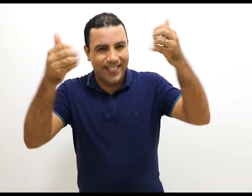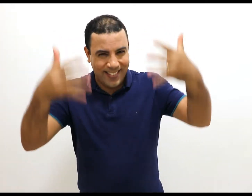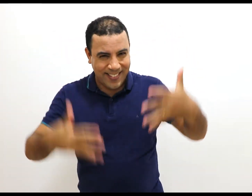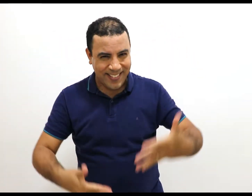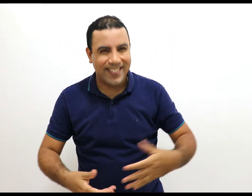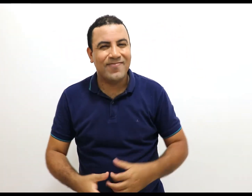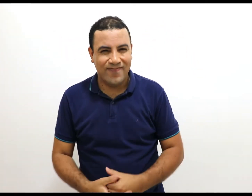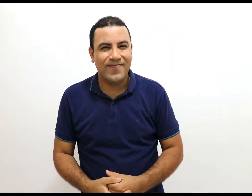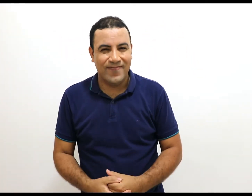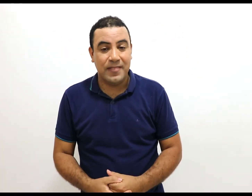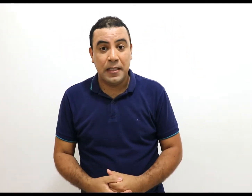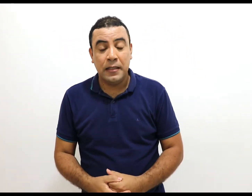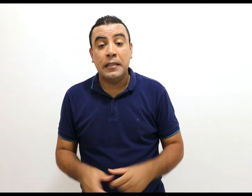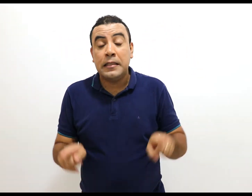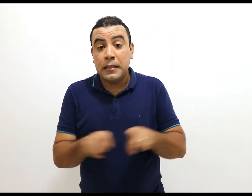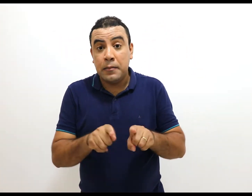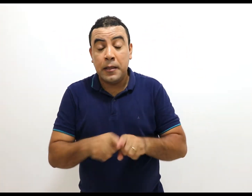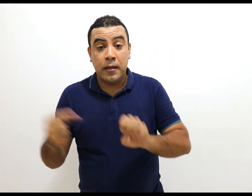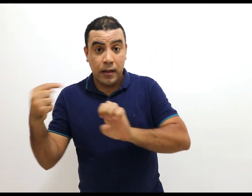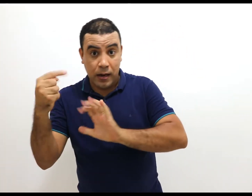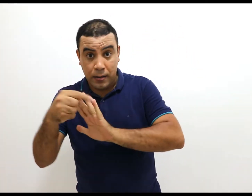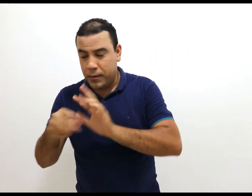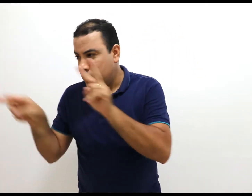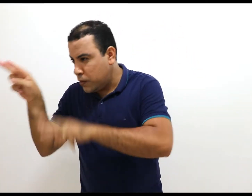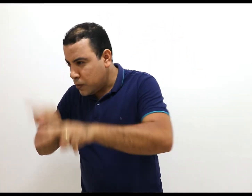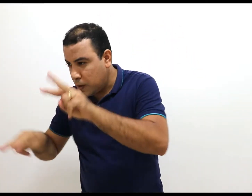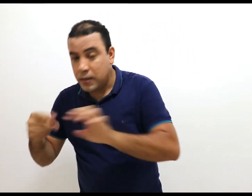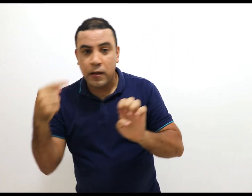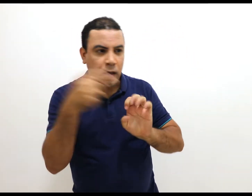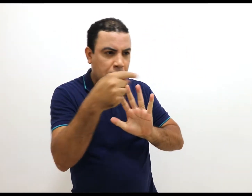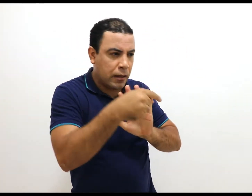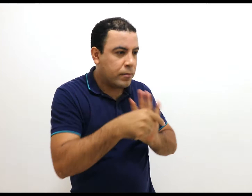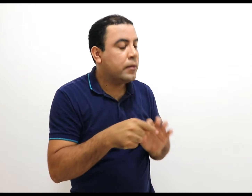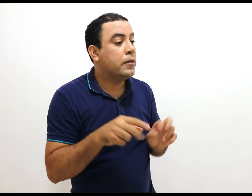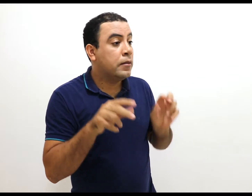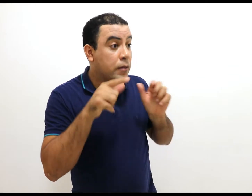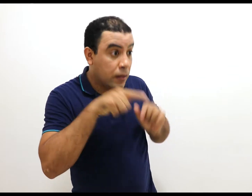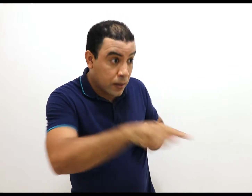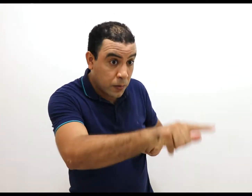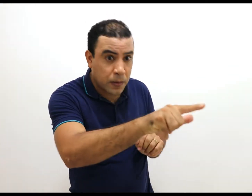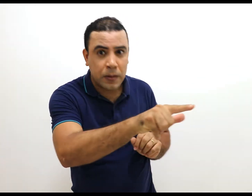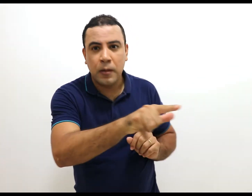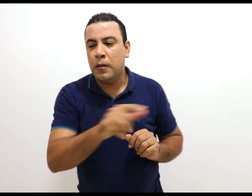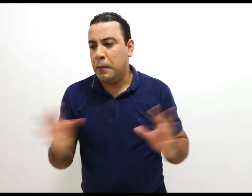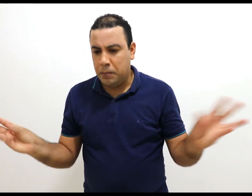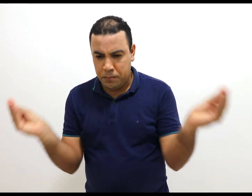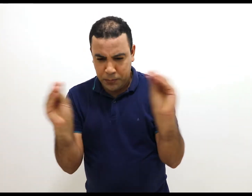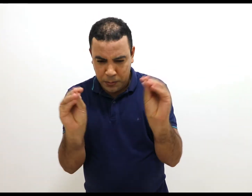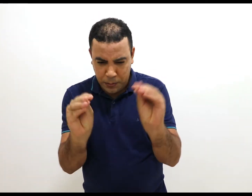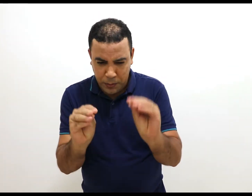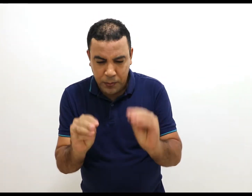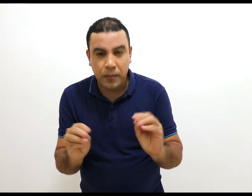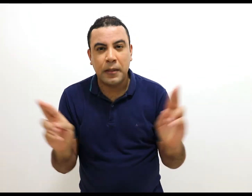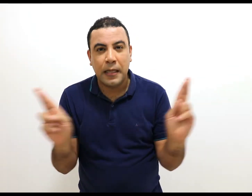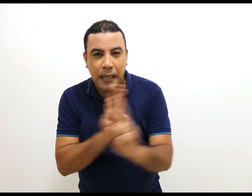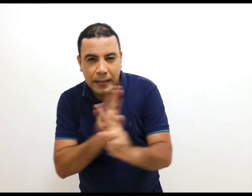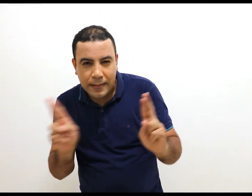as relações entre os elementos visuais e linguísticos que oferecemos com o máximo